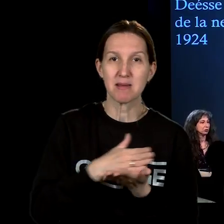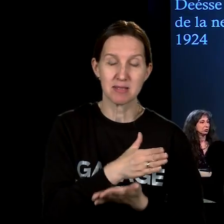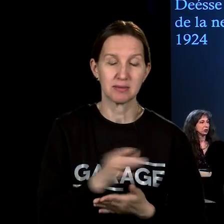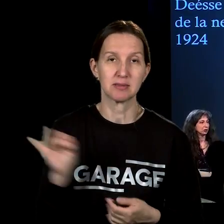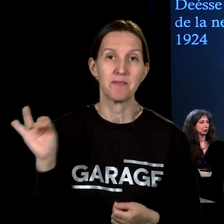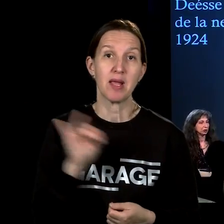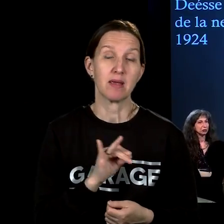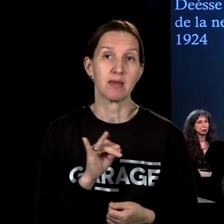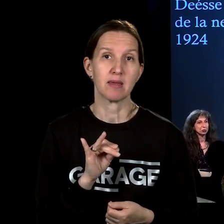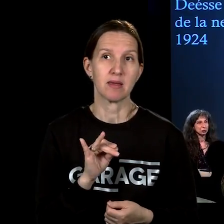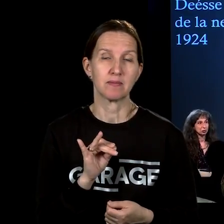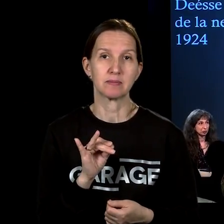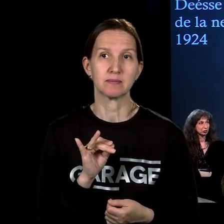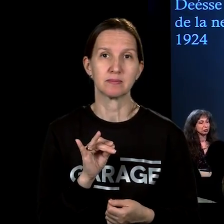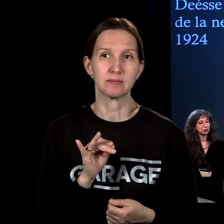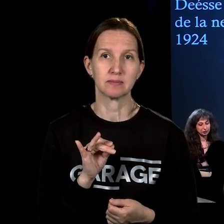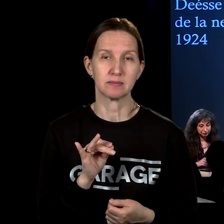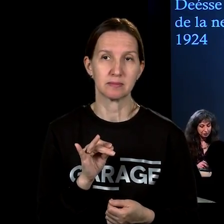вот вместе с его